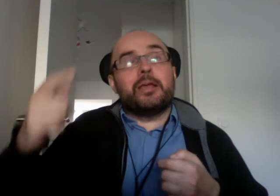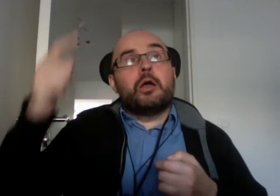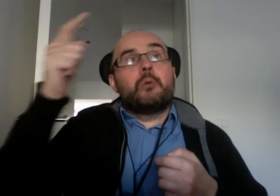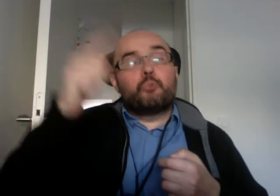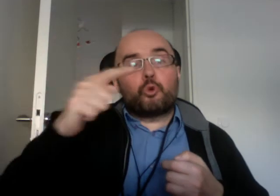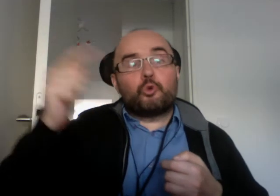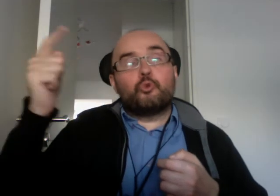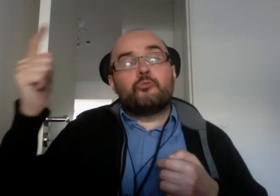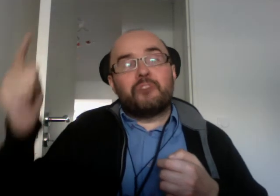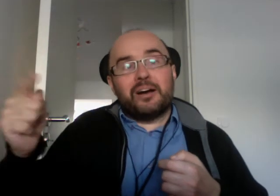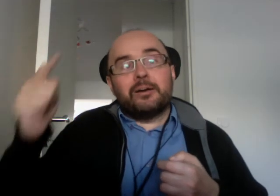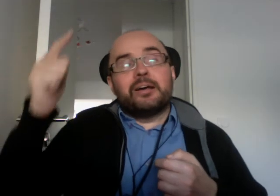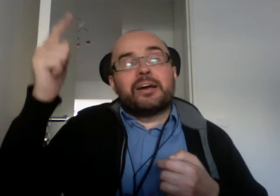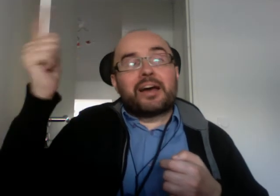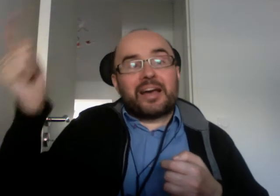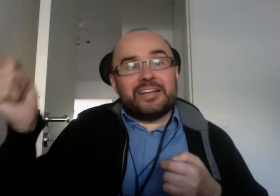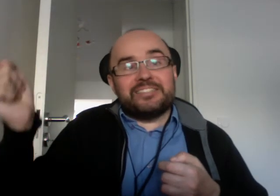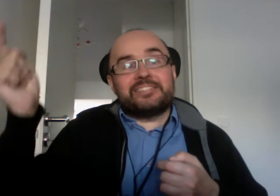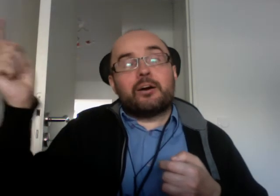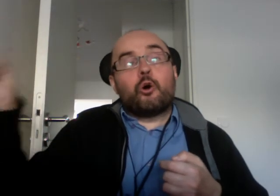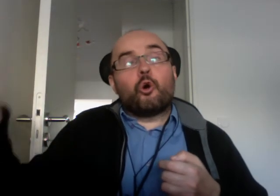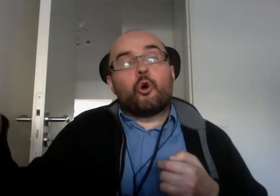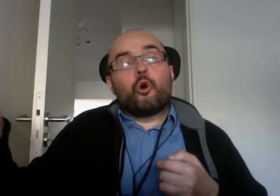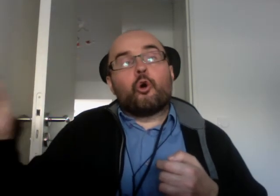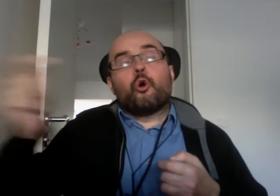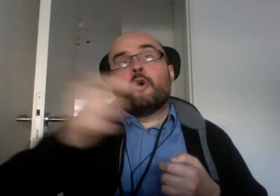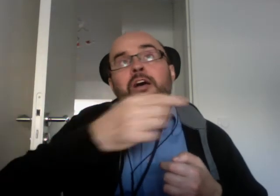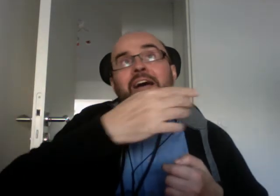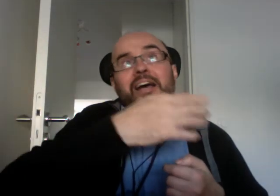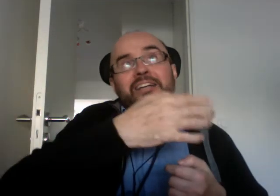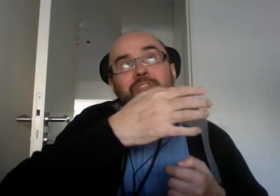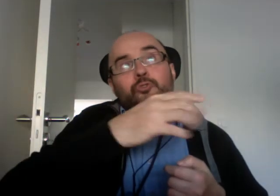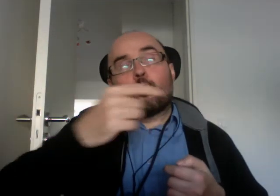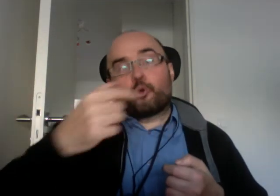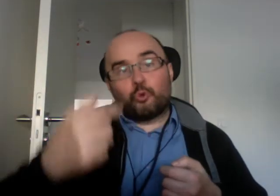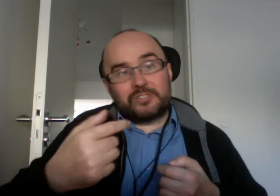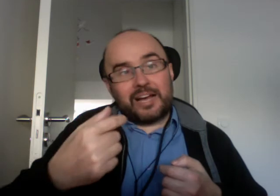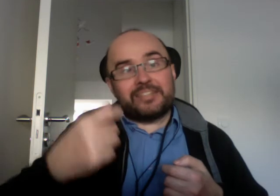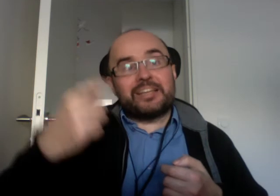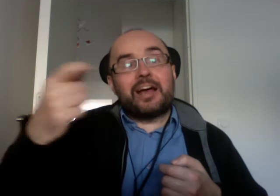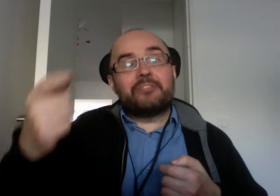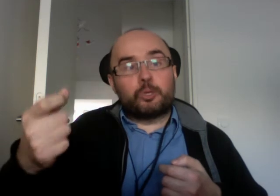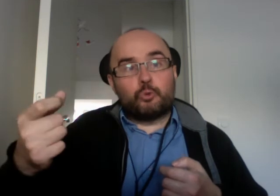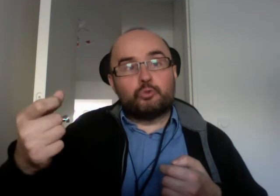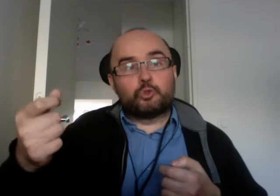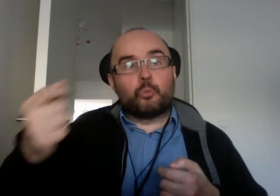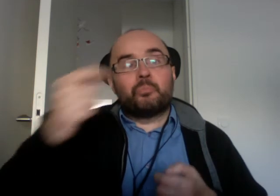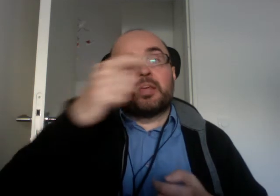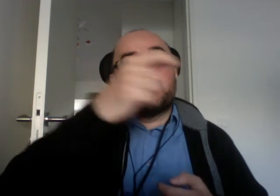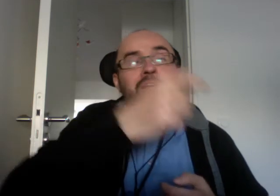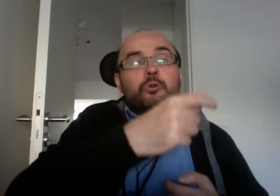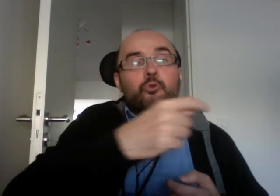pour que le vin reste en contact avec le bouchon. Le